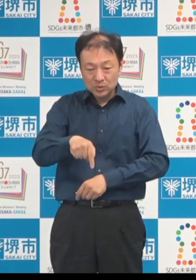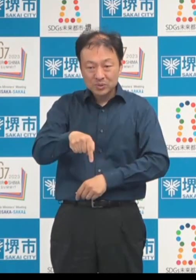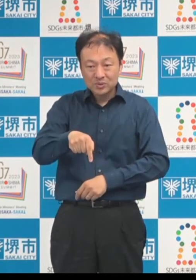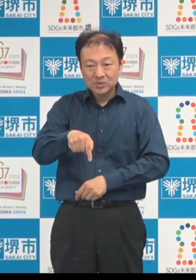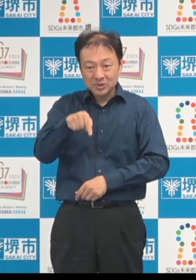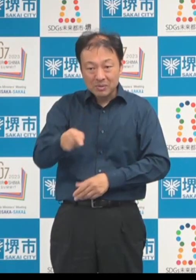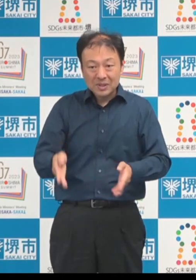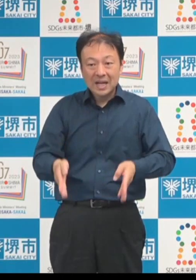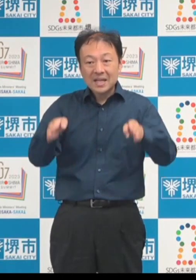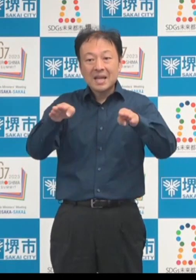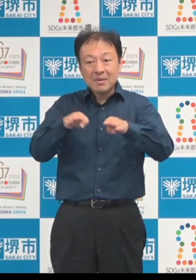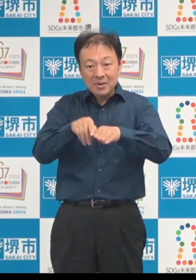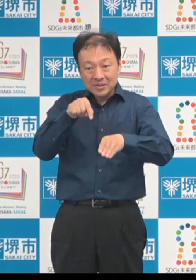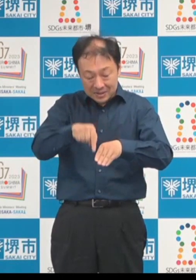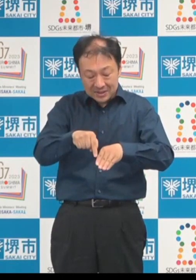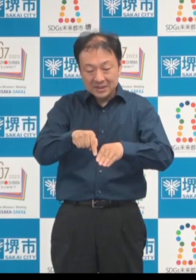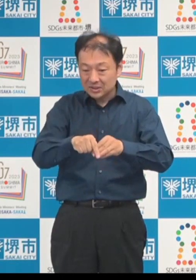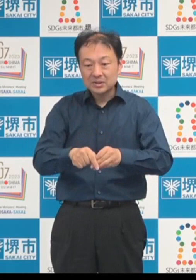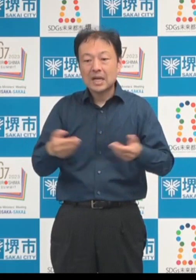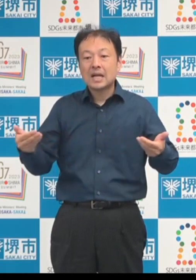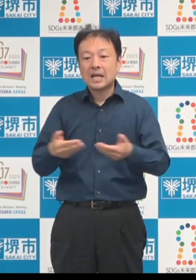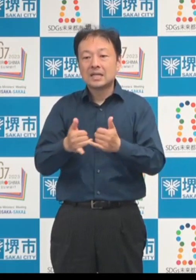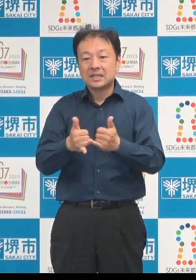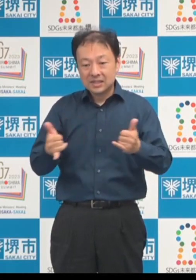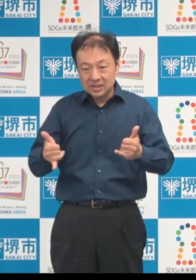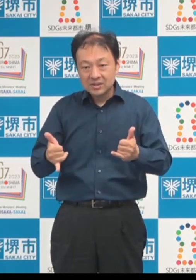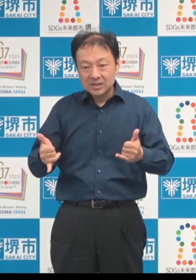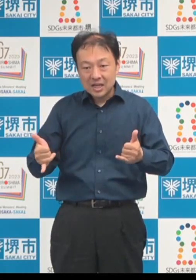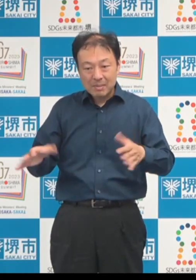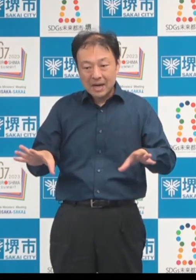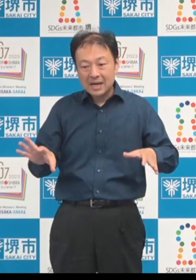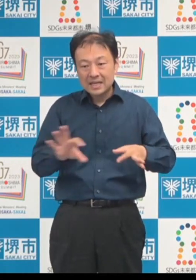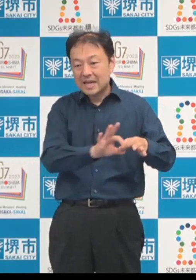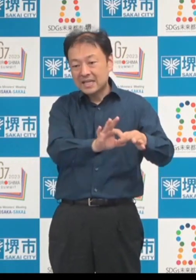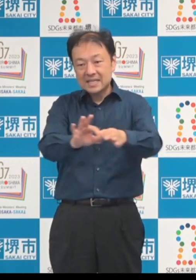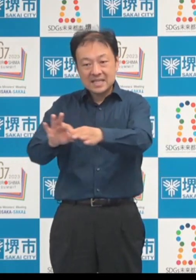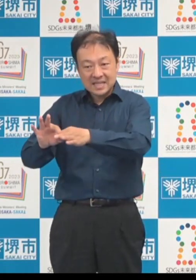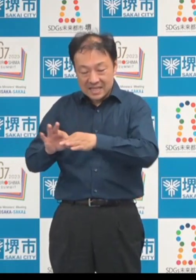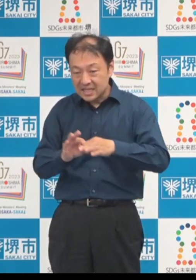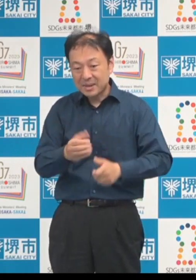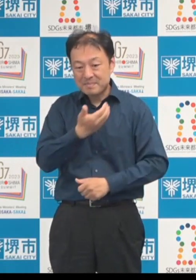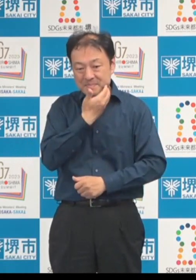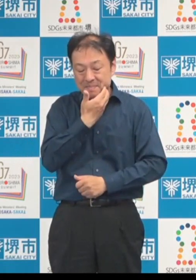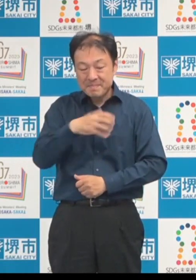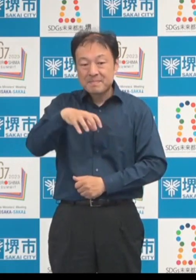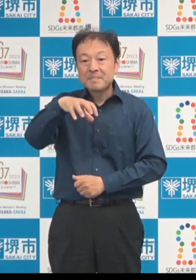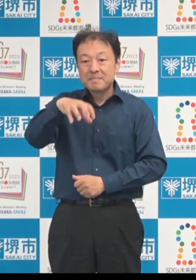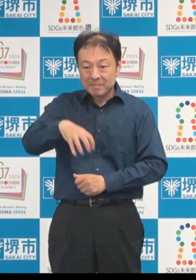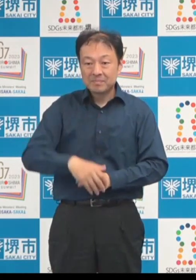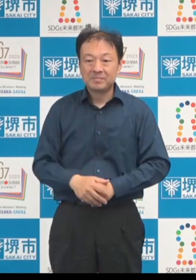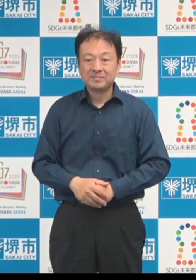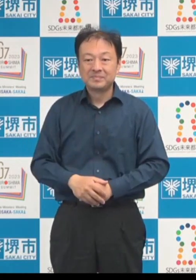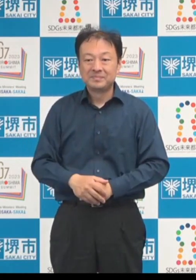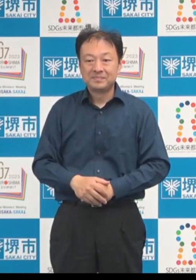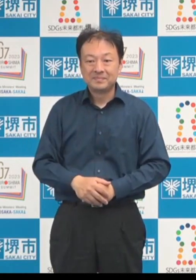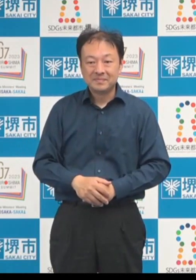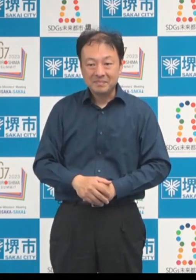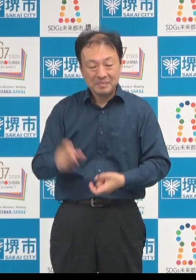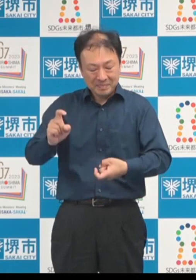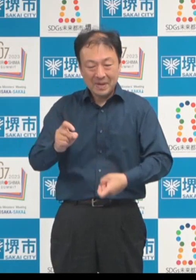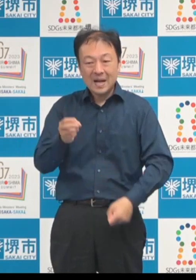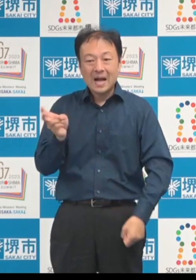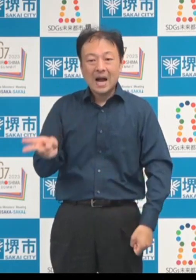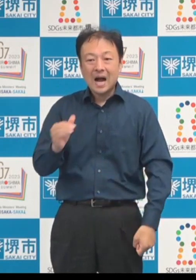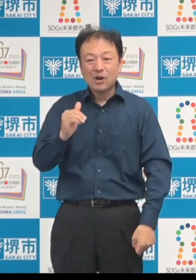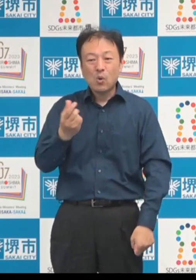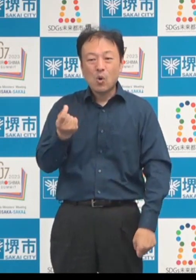をつなぎ合わせて連携を図って、そして産業を高めていく大変重要な役割を担っていらっしゃる。決してその箱物ではなくて、これ